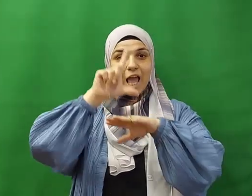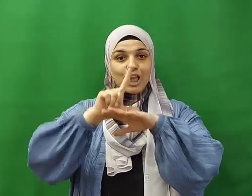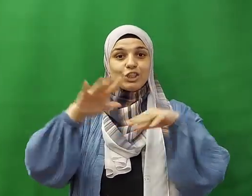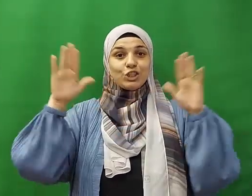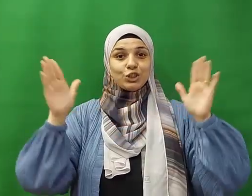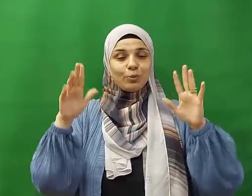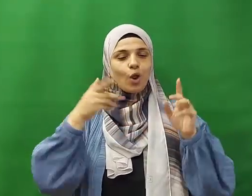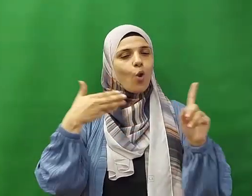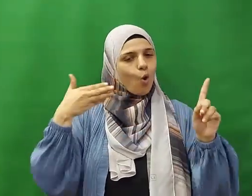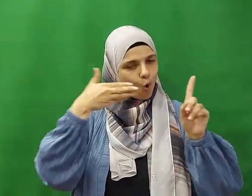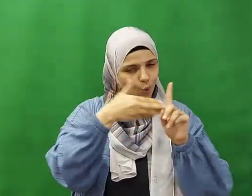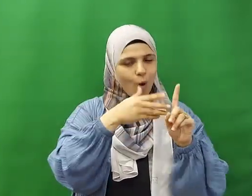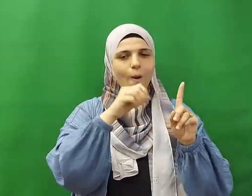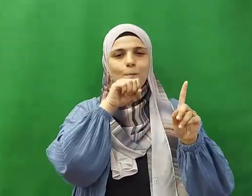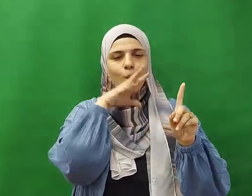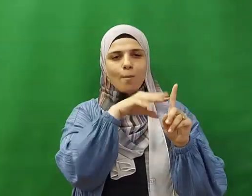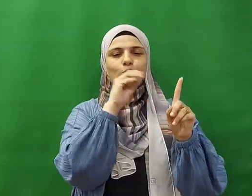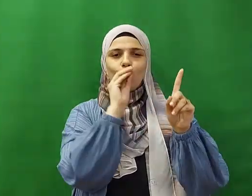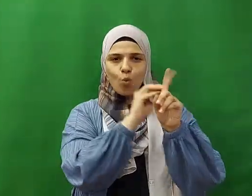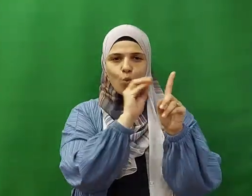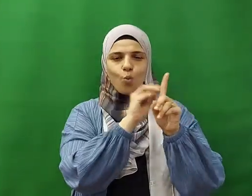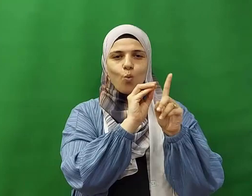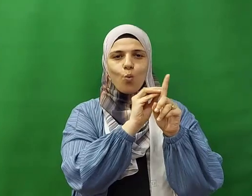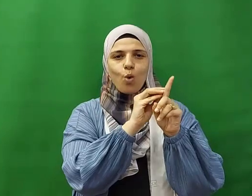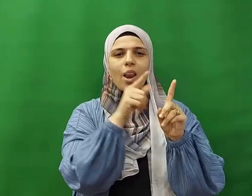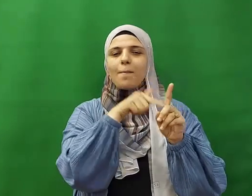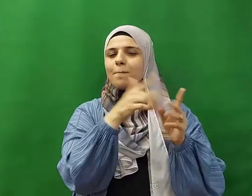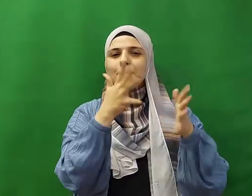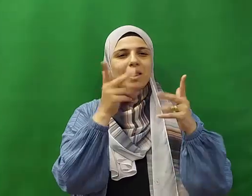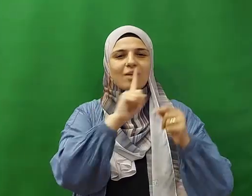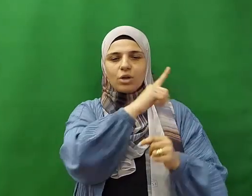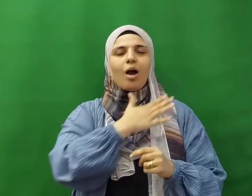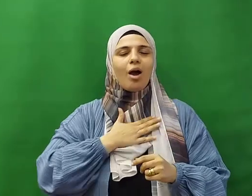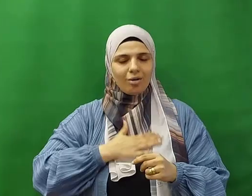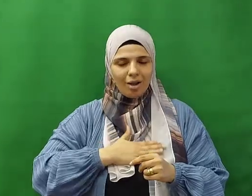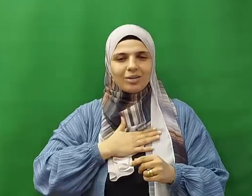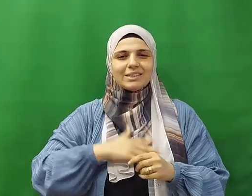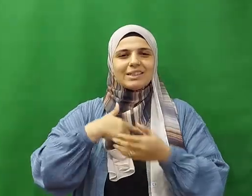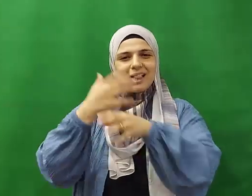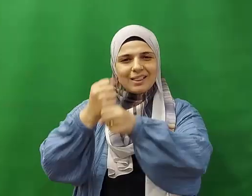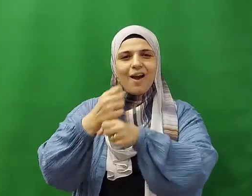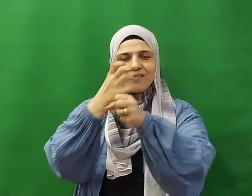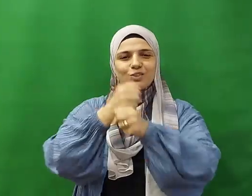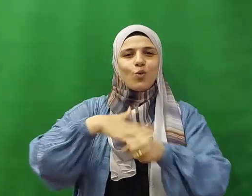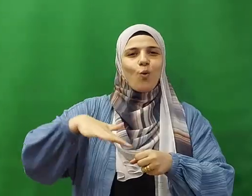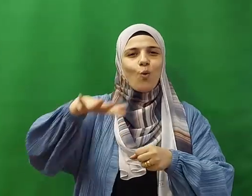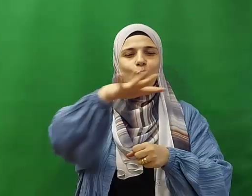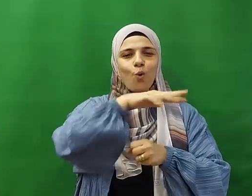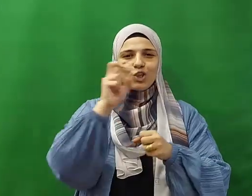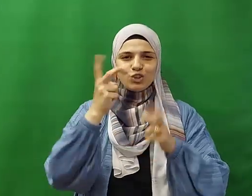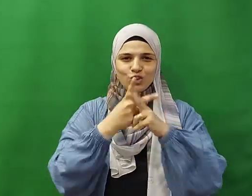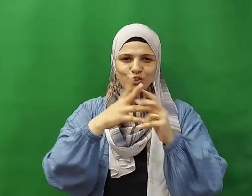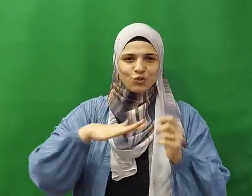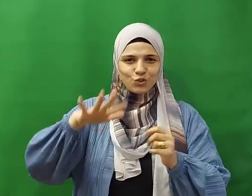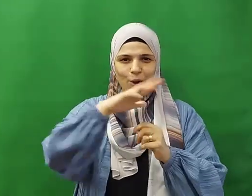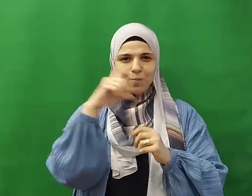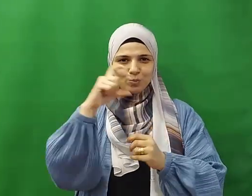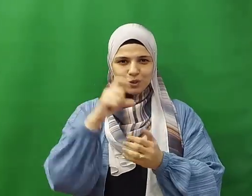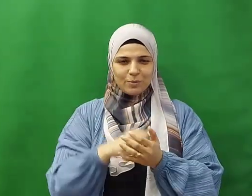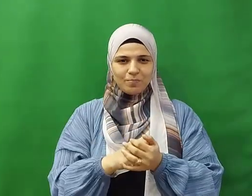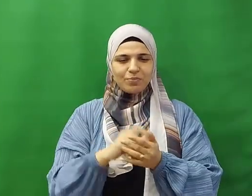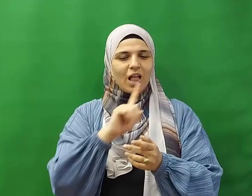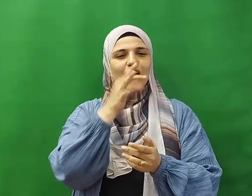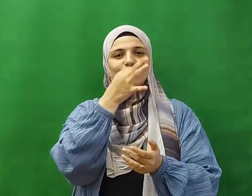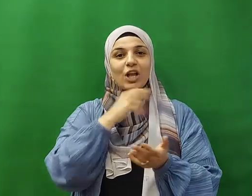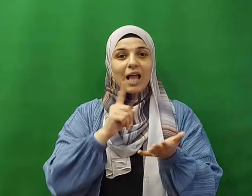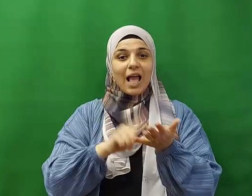يا جبريل، اذهب إلى محمد فقل: إنا سنرضيك في أمتك ولا نسوءك. ولا شك